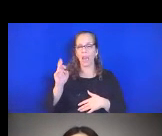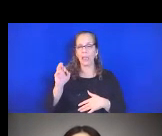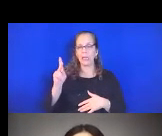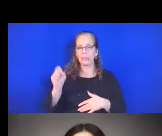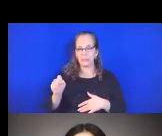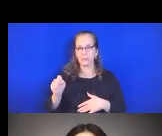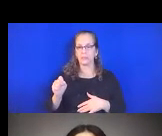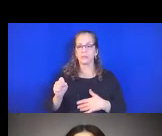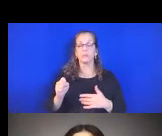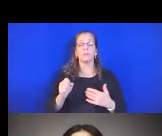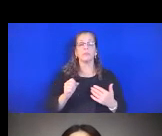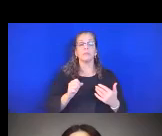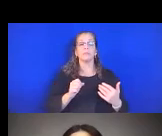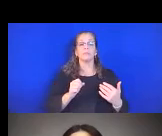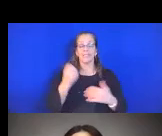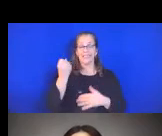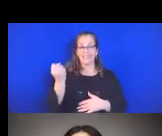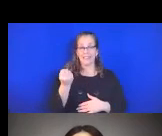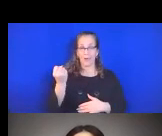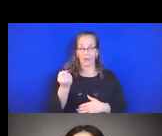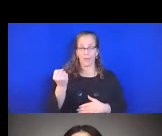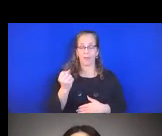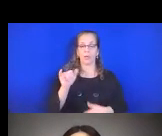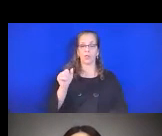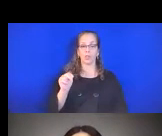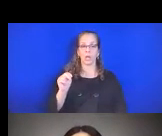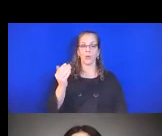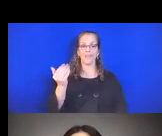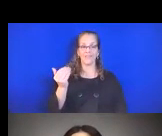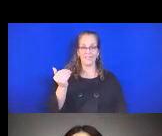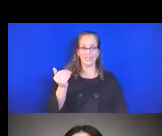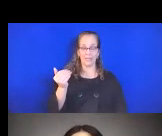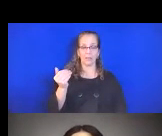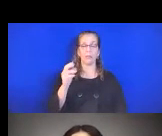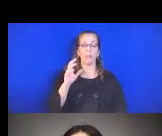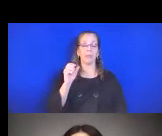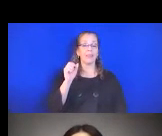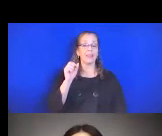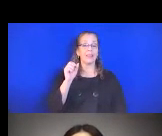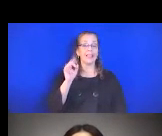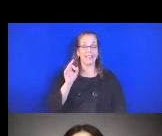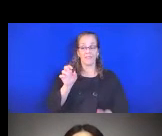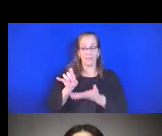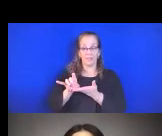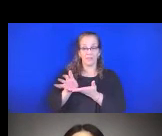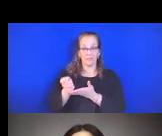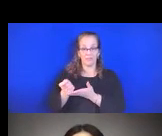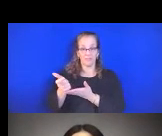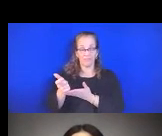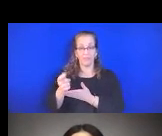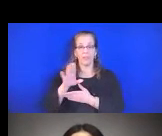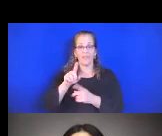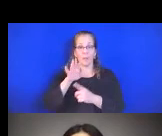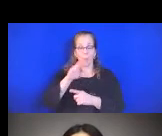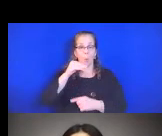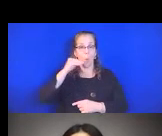者在睡觉的时候呢，应该把这个机器完全是断电，不要在上